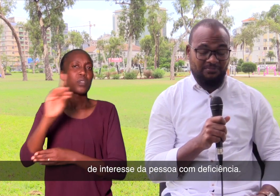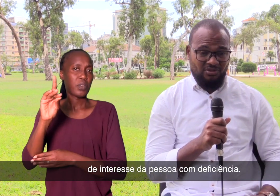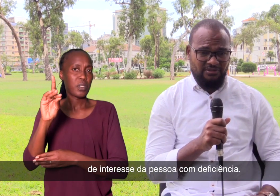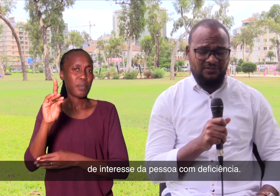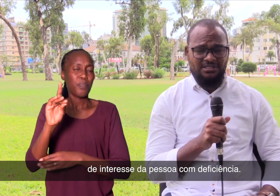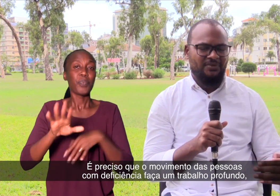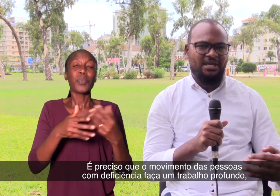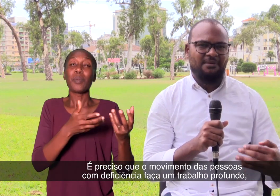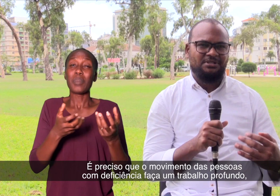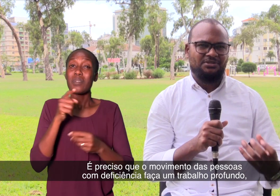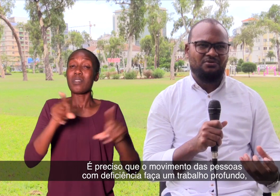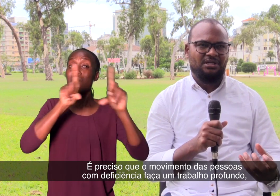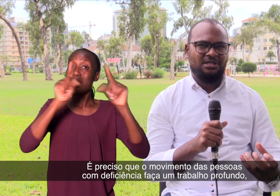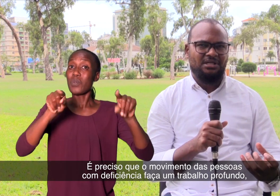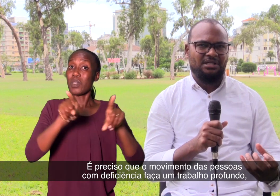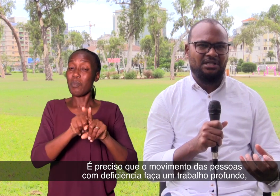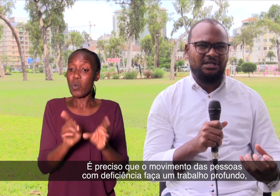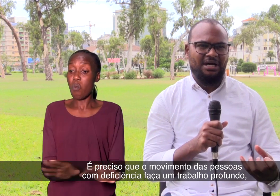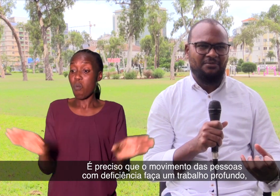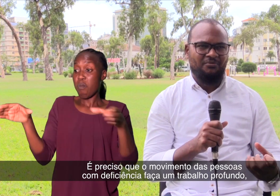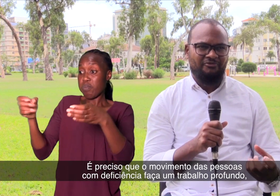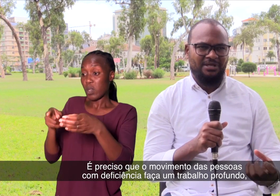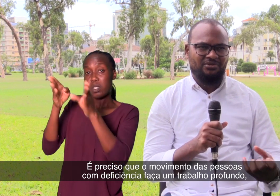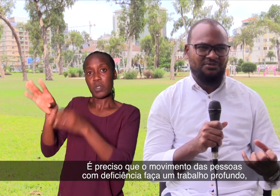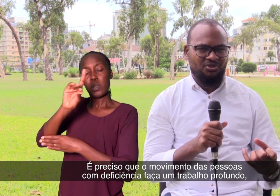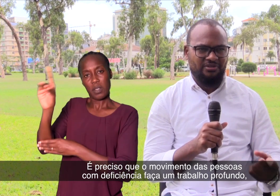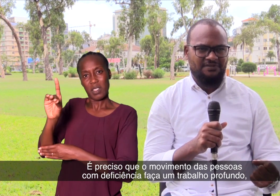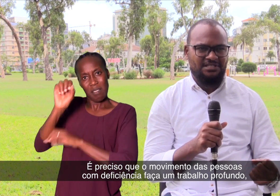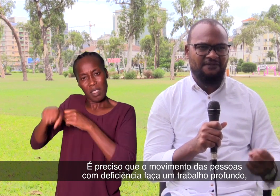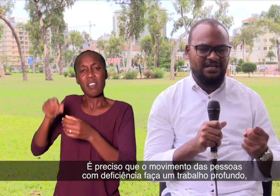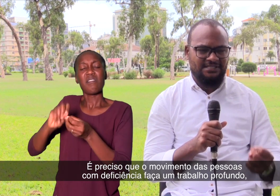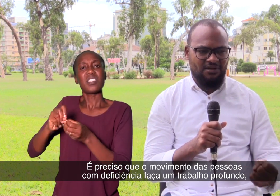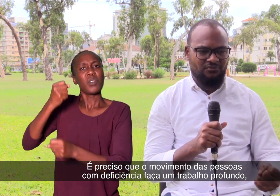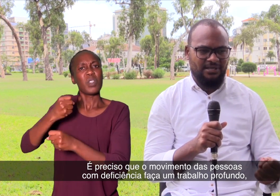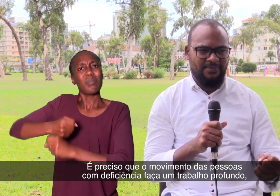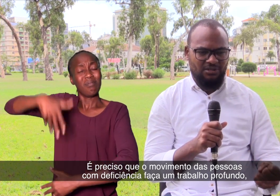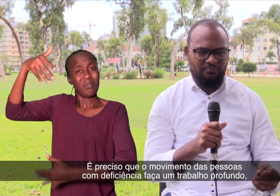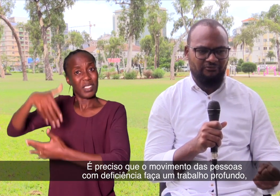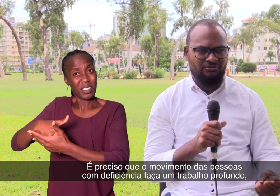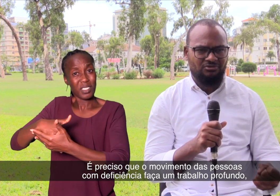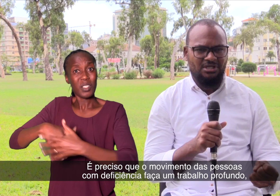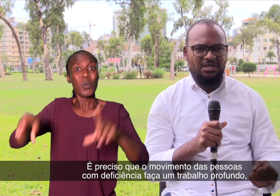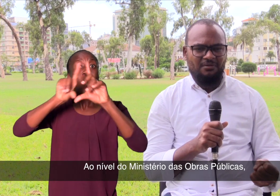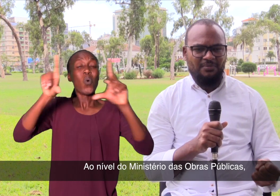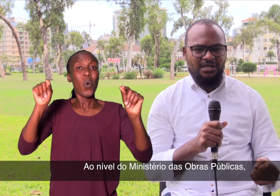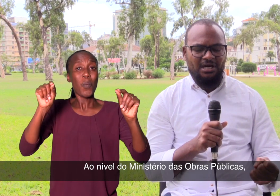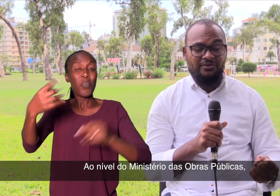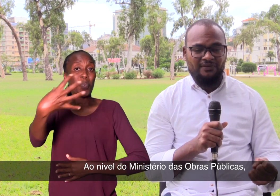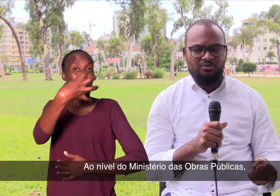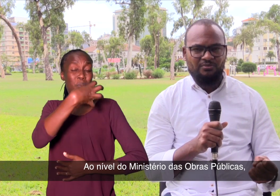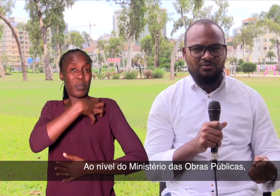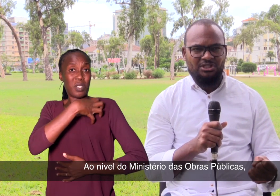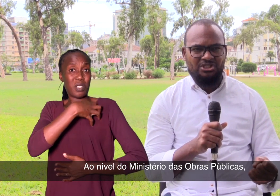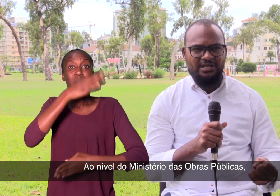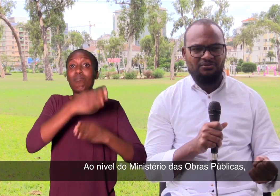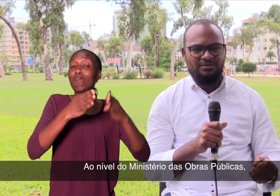portanto, para pessoas com deficiência. É preciso que o movimento das pessoas com deficiência faça um trabalho profundo ao